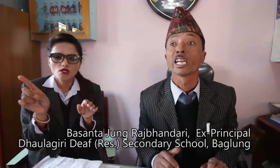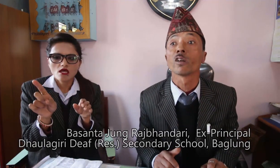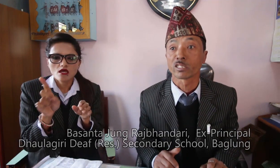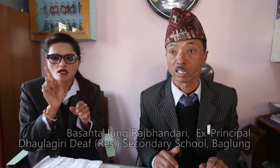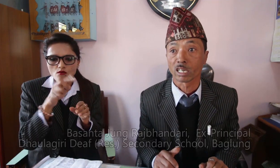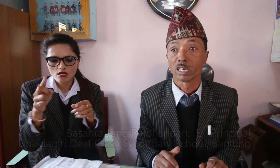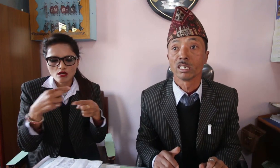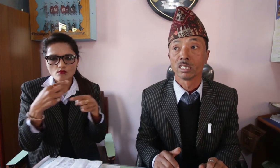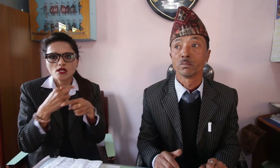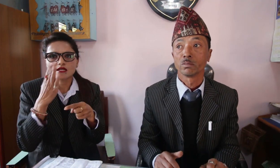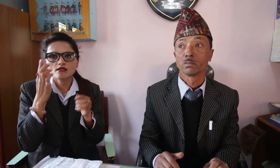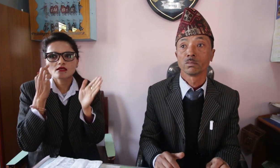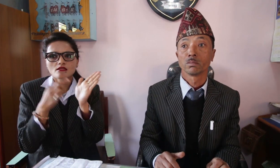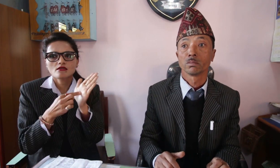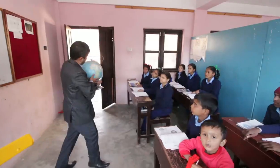नमुनाले देखाउन सक्छ